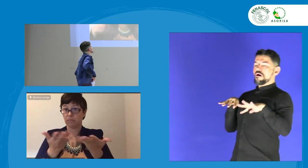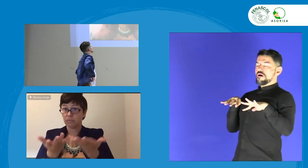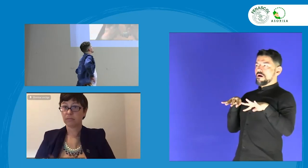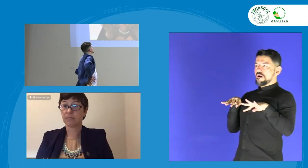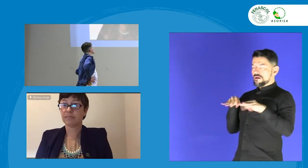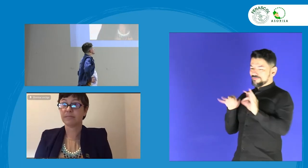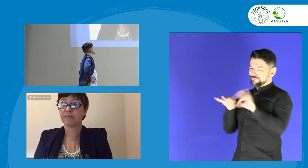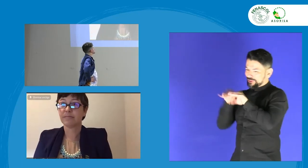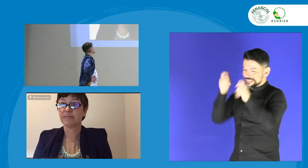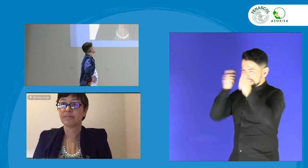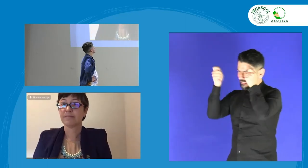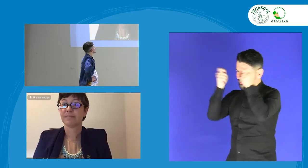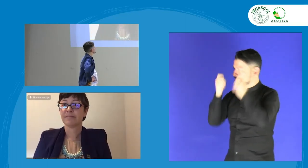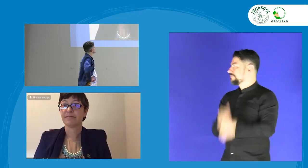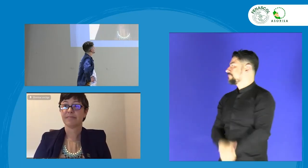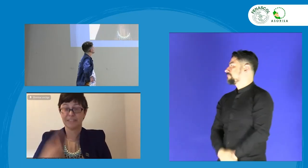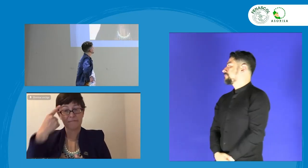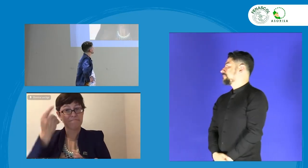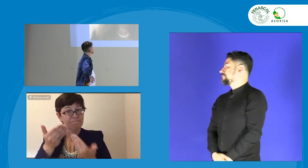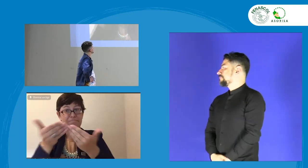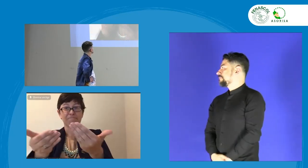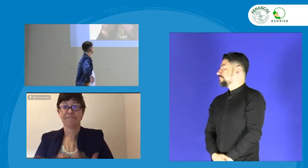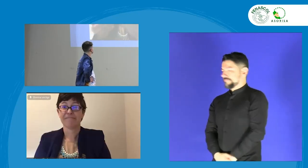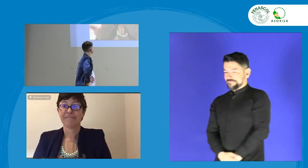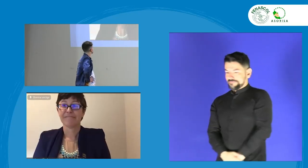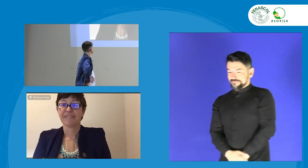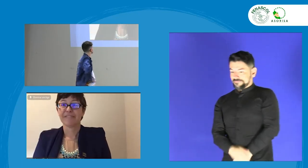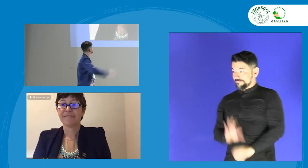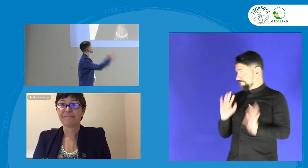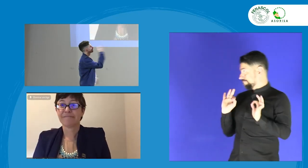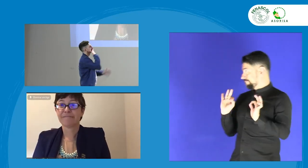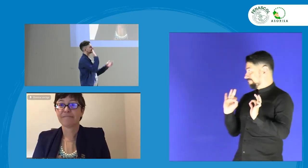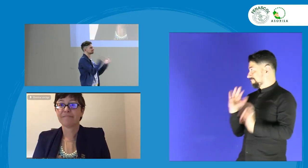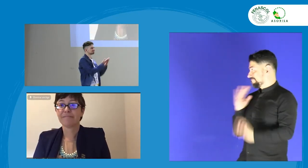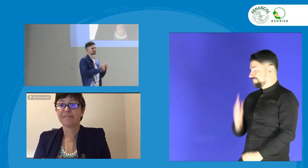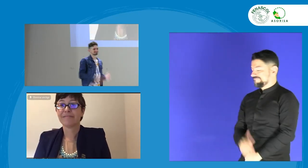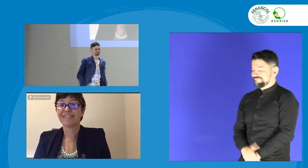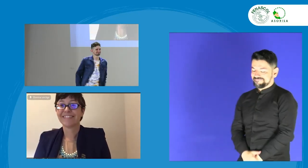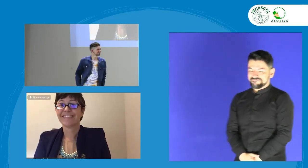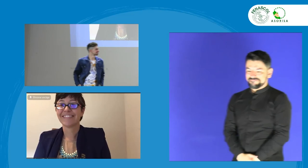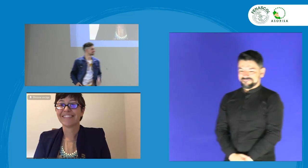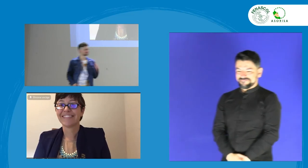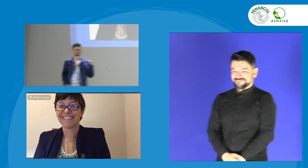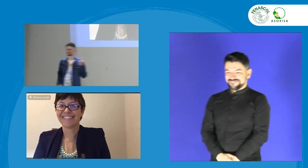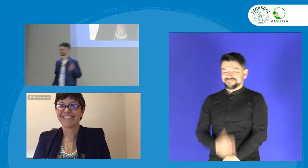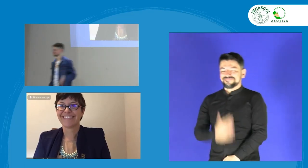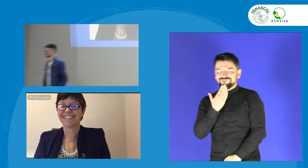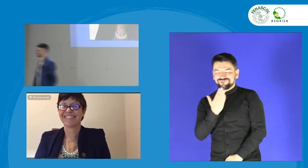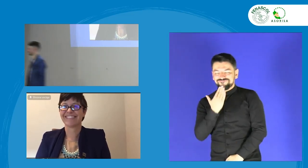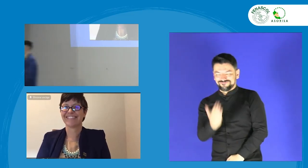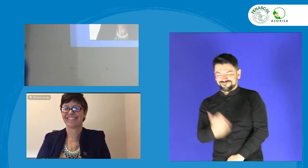como soporte para presentarlo a los diferentes aliados, ¿verdad? Es algo que ustedes también deberían pensar.